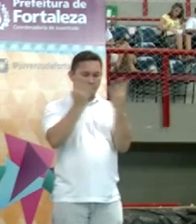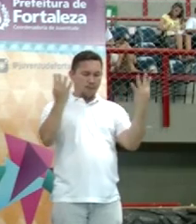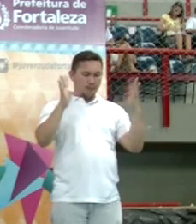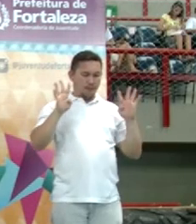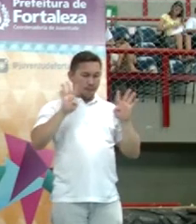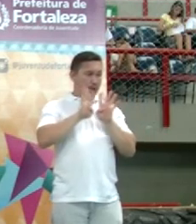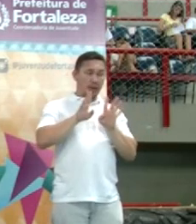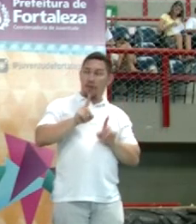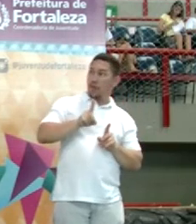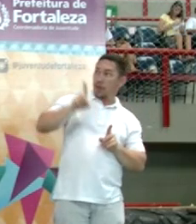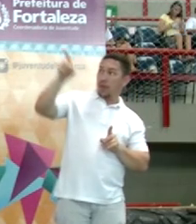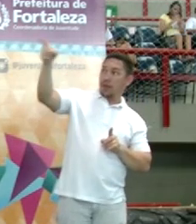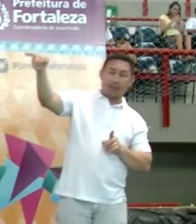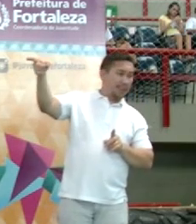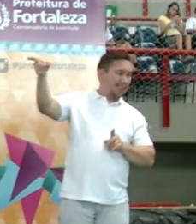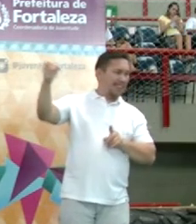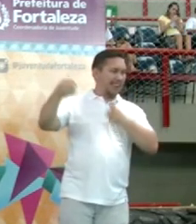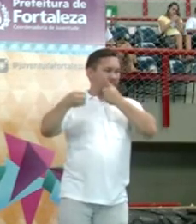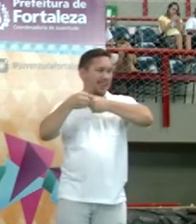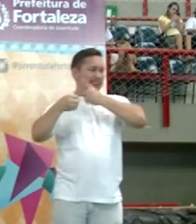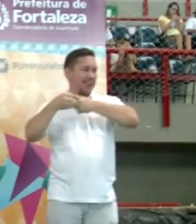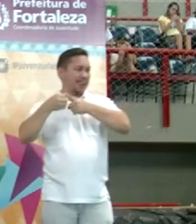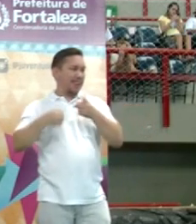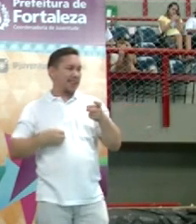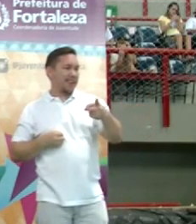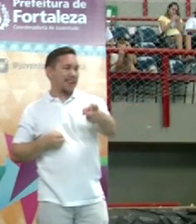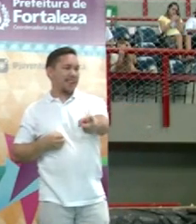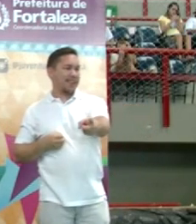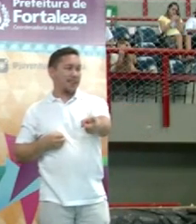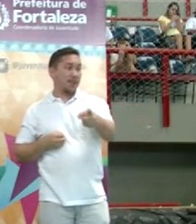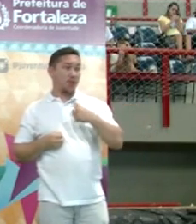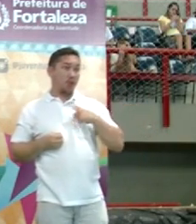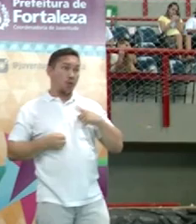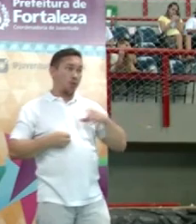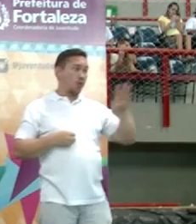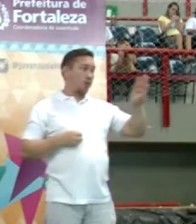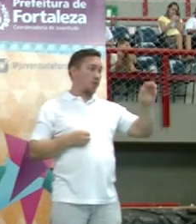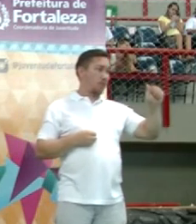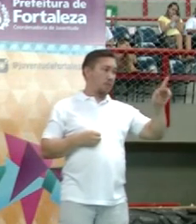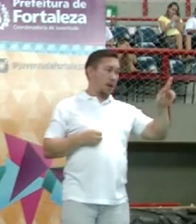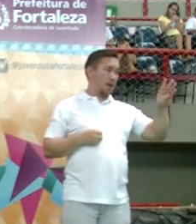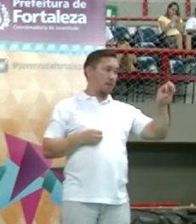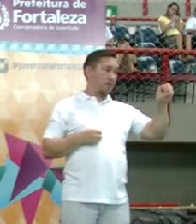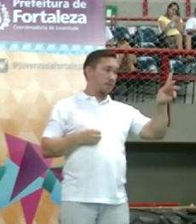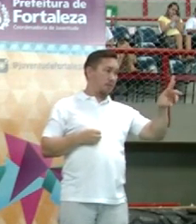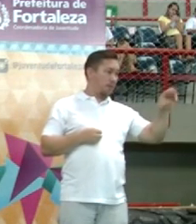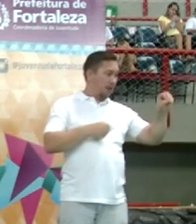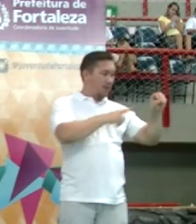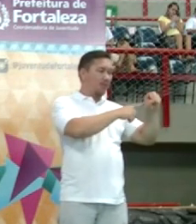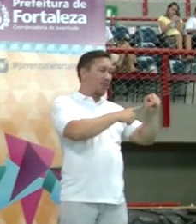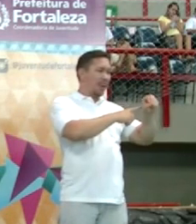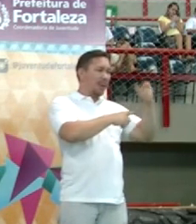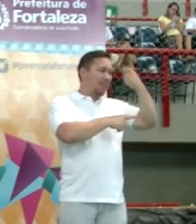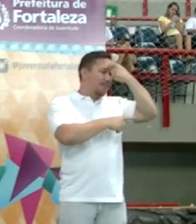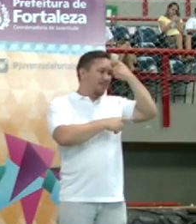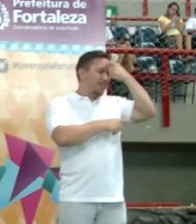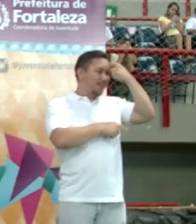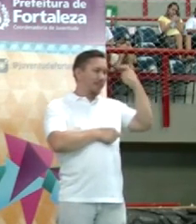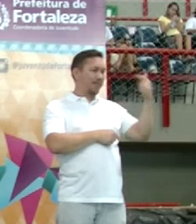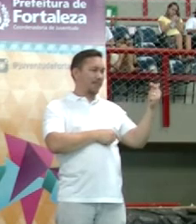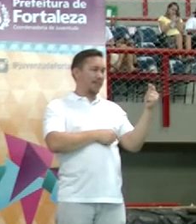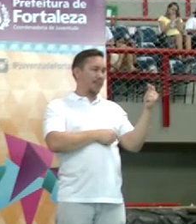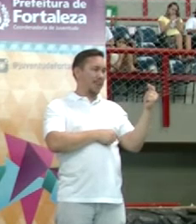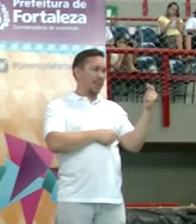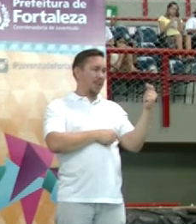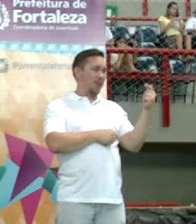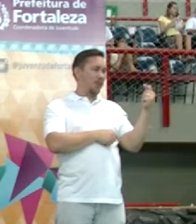lá em Cascavel, tá? Primeiro de tudo, os bárbaros não são pessoas letradas, com exceção do Carlos